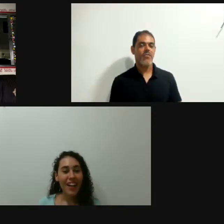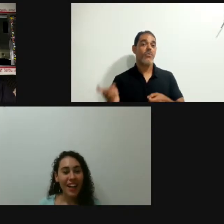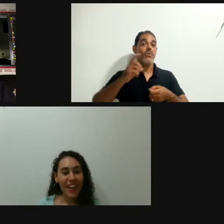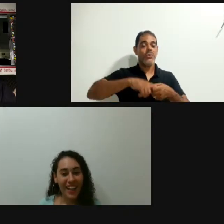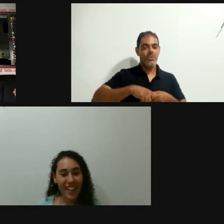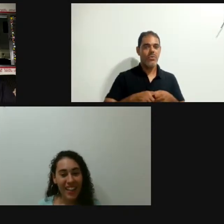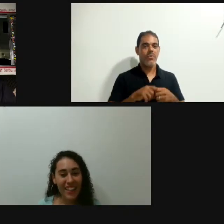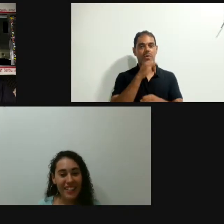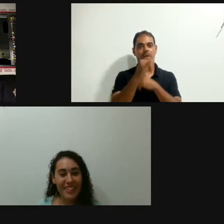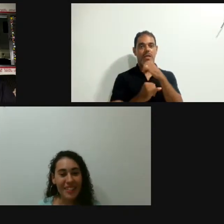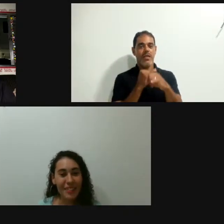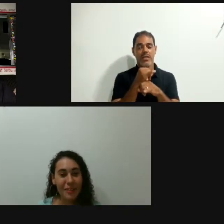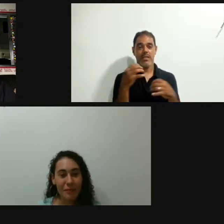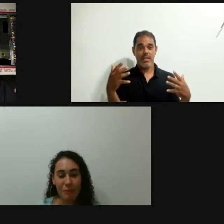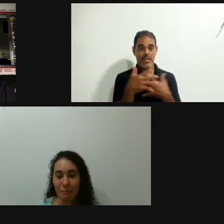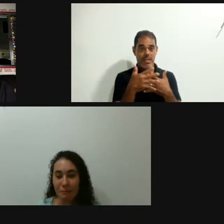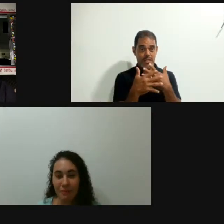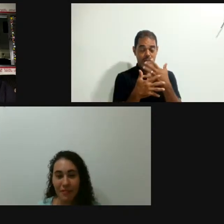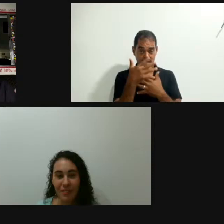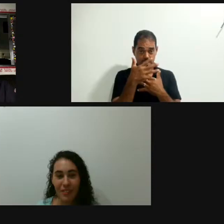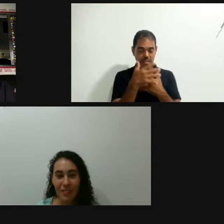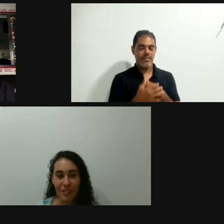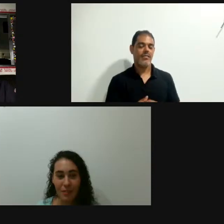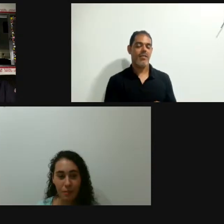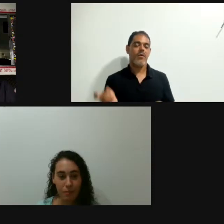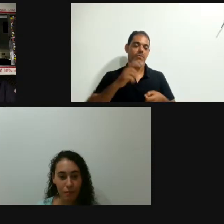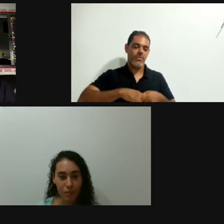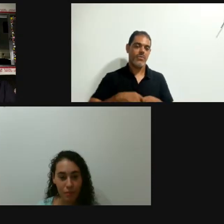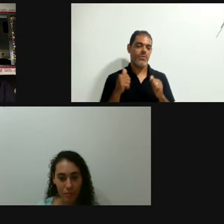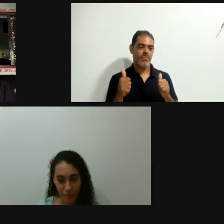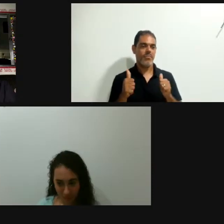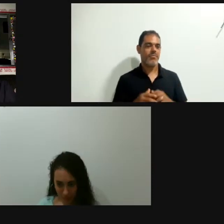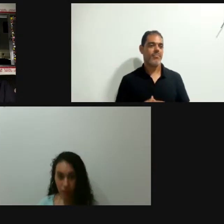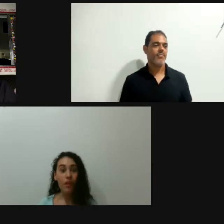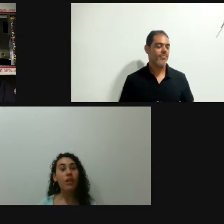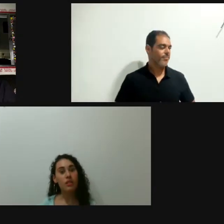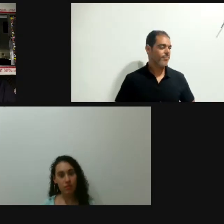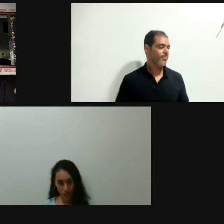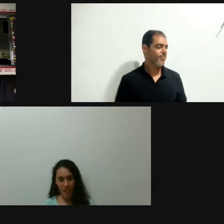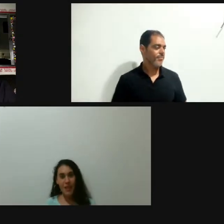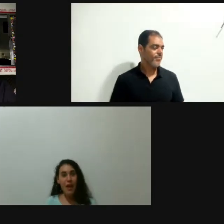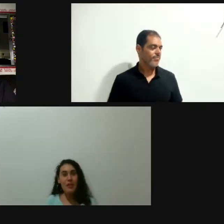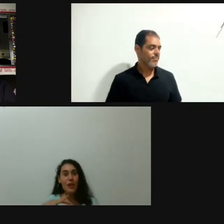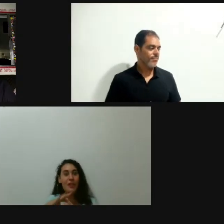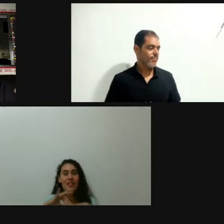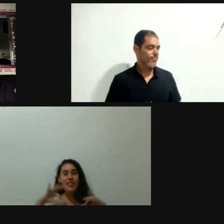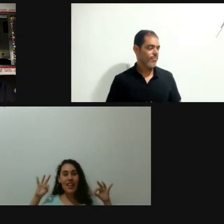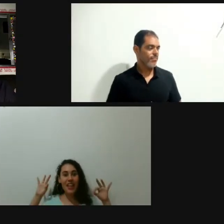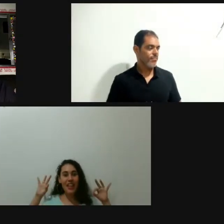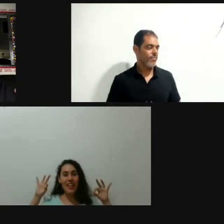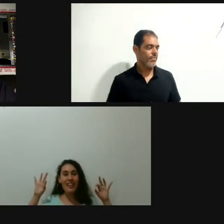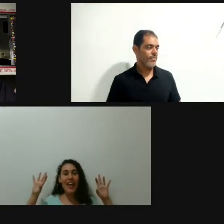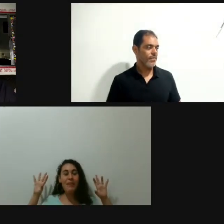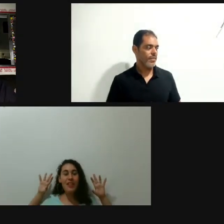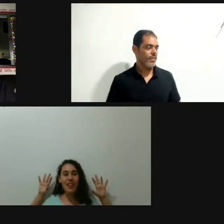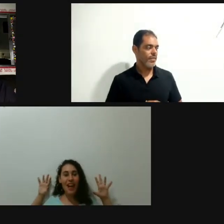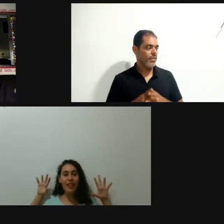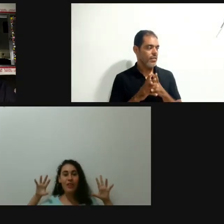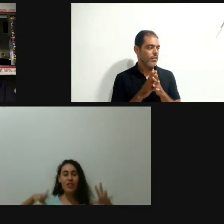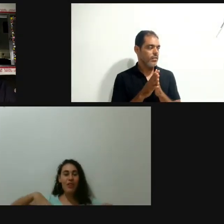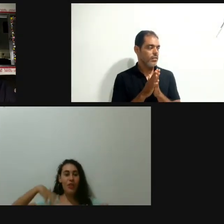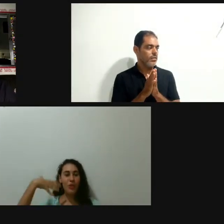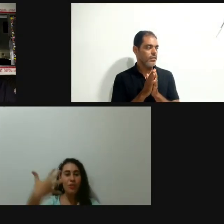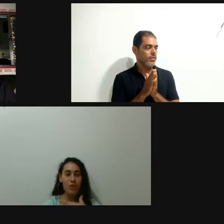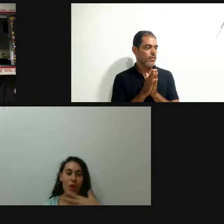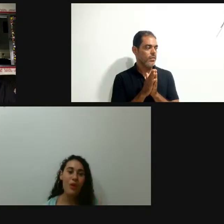Qual que é o próximo sonho que você quer realizar, Bia? Eu acredito que você já está realizando um. Sim, só de ter